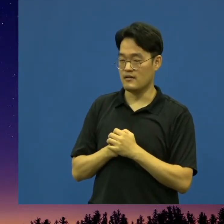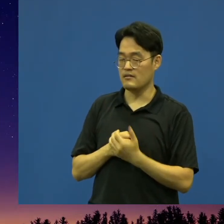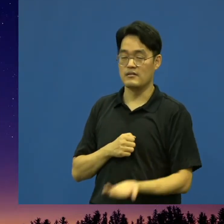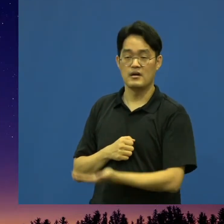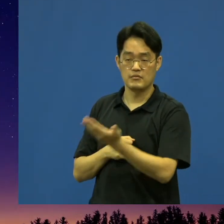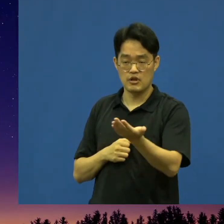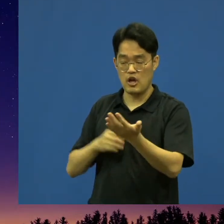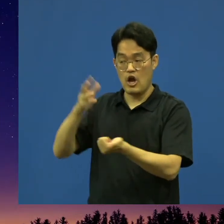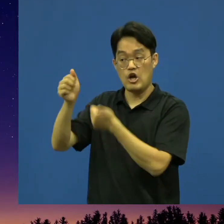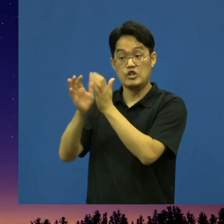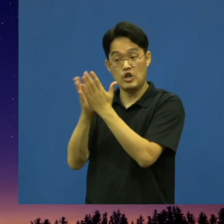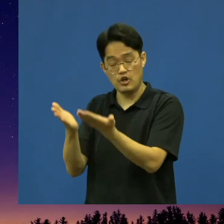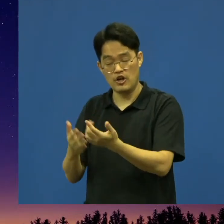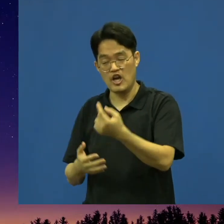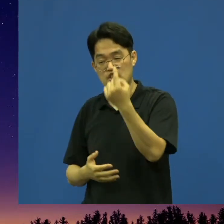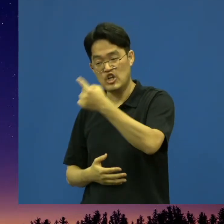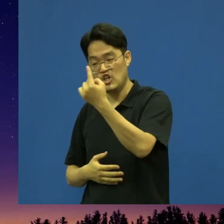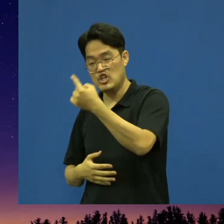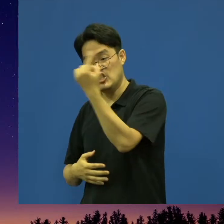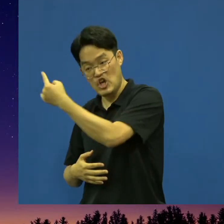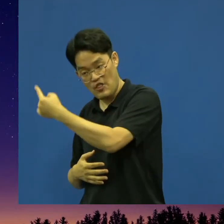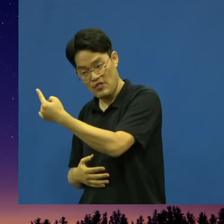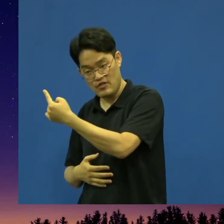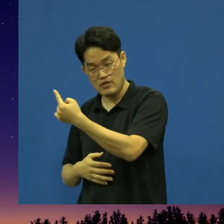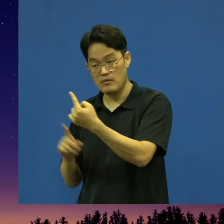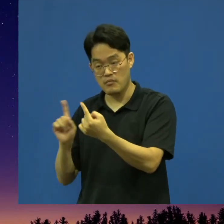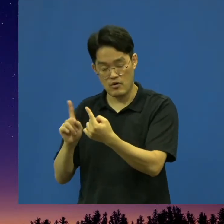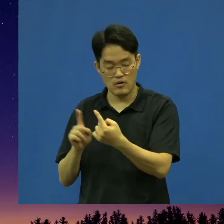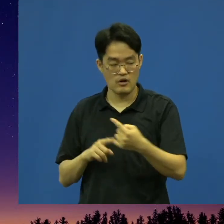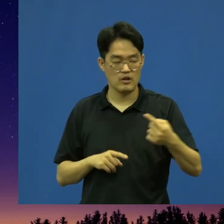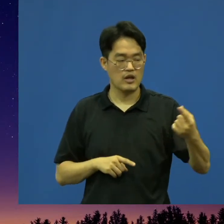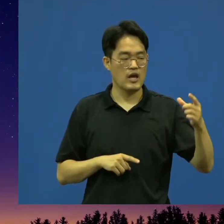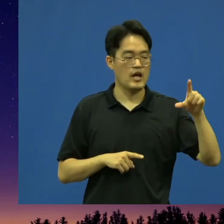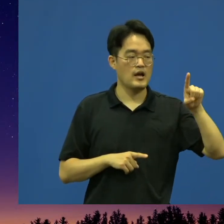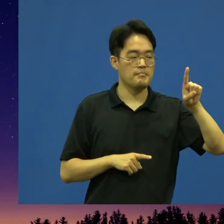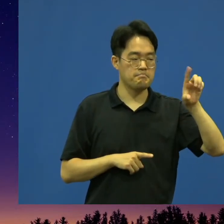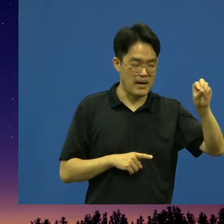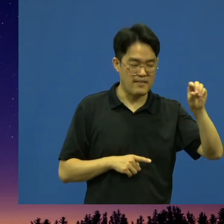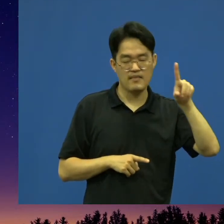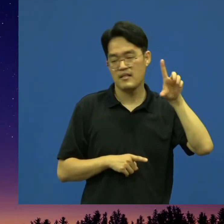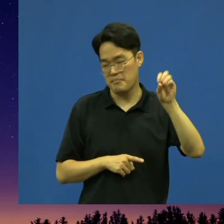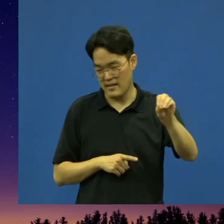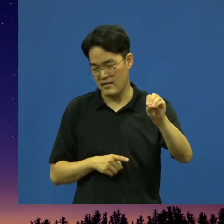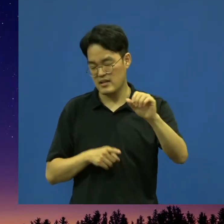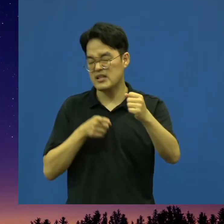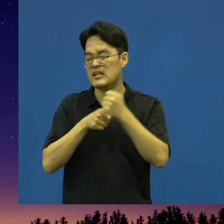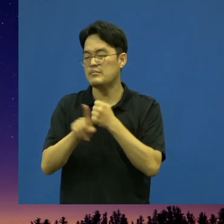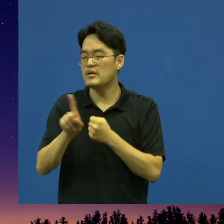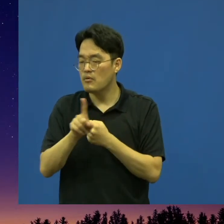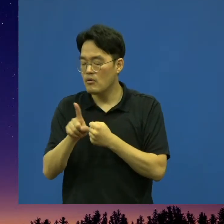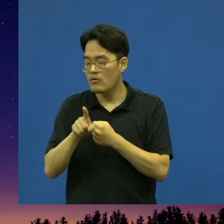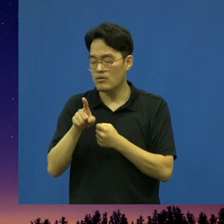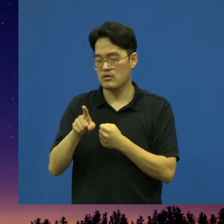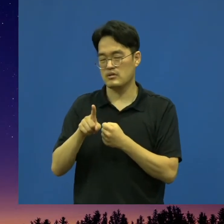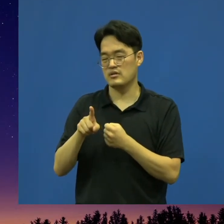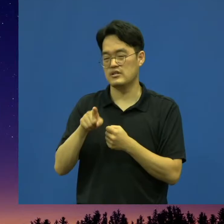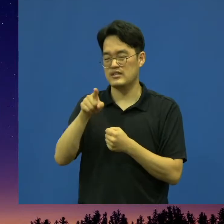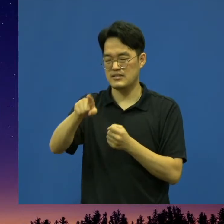천천히요 만만이라는 표현이 나오는데 이것은 그 시절에 표현할 수 있는 최고의 숫자예요.